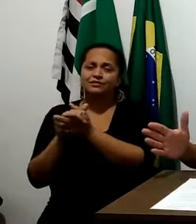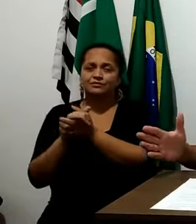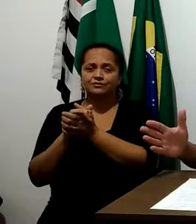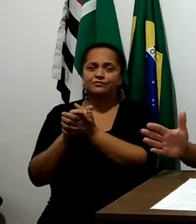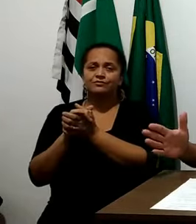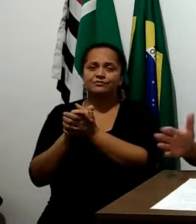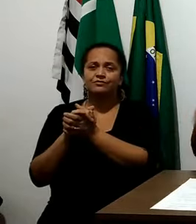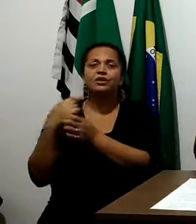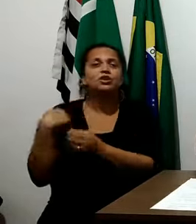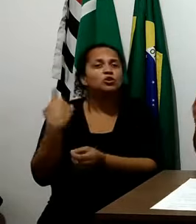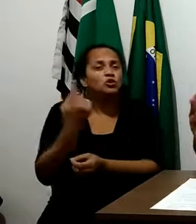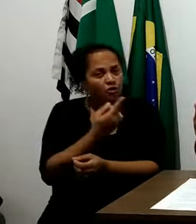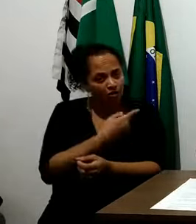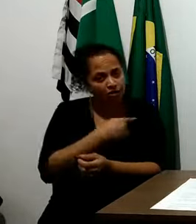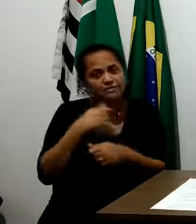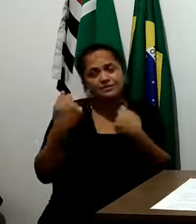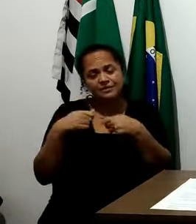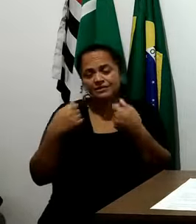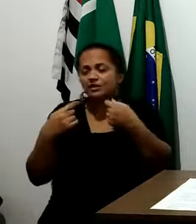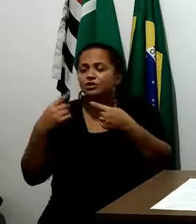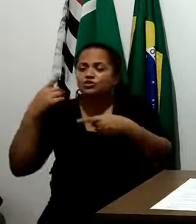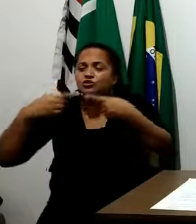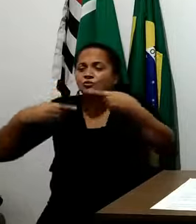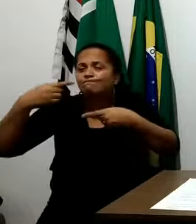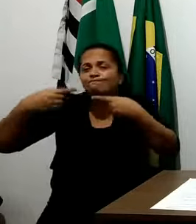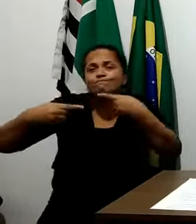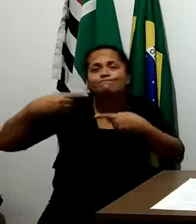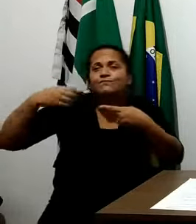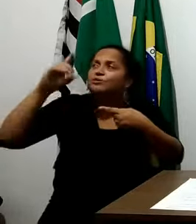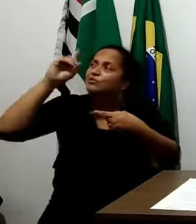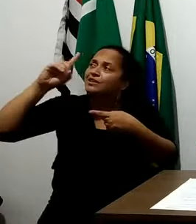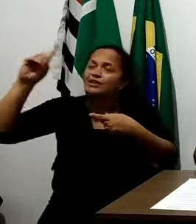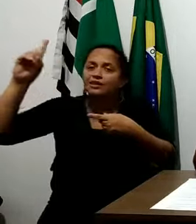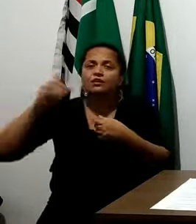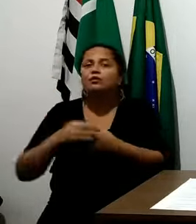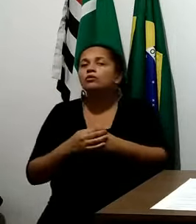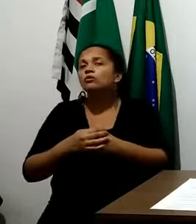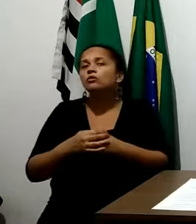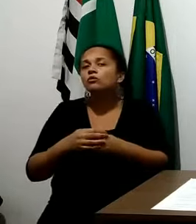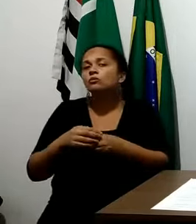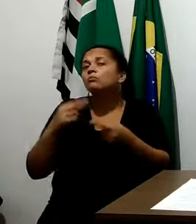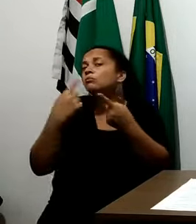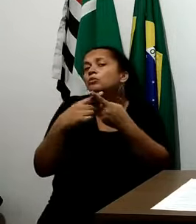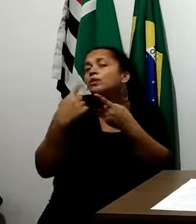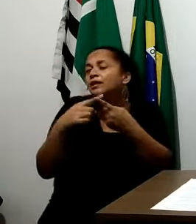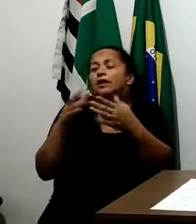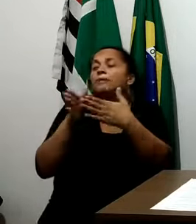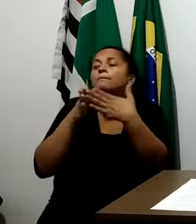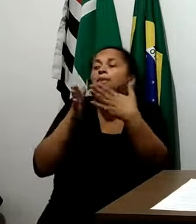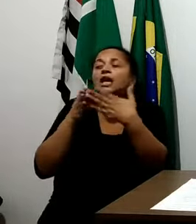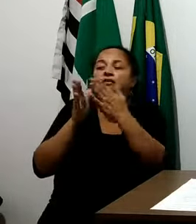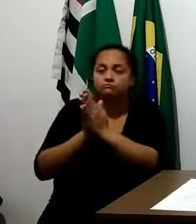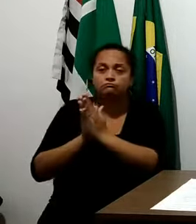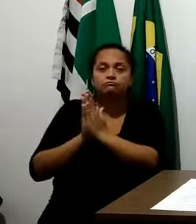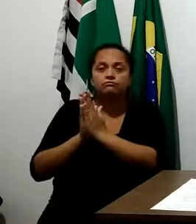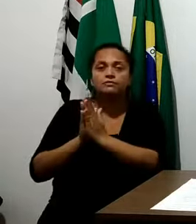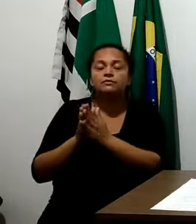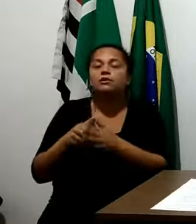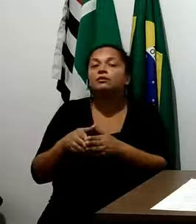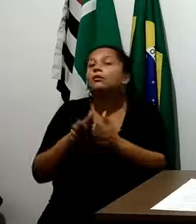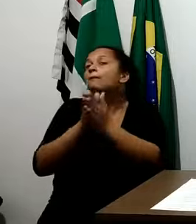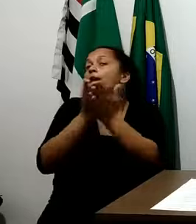Entremos juntos em juízos. Vamos discutir. Apresenta as tuas razões. Baseado em quê? Baseado em que palavra?